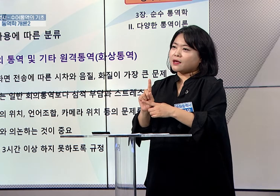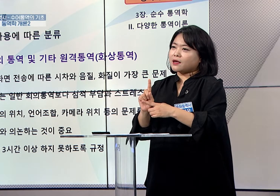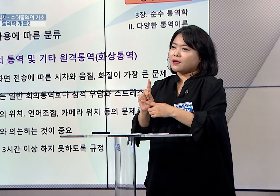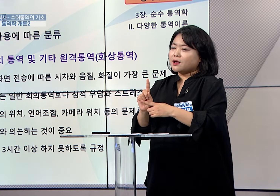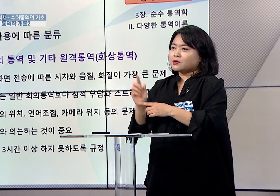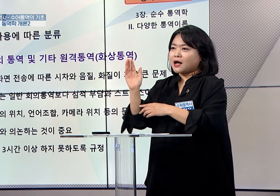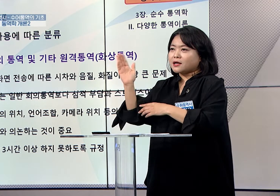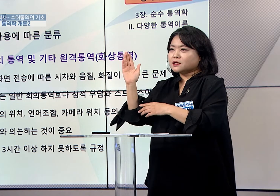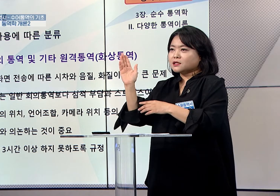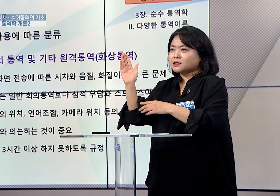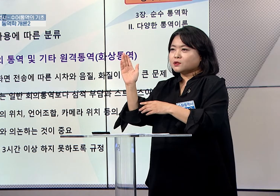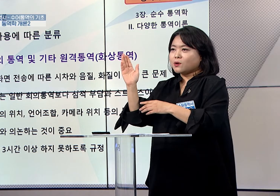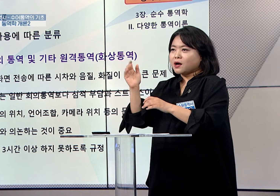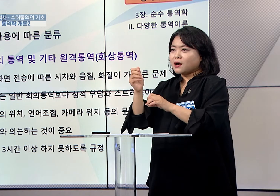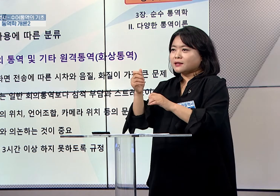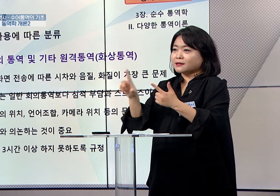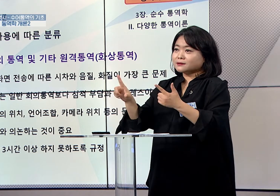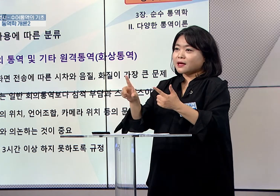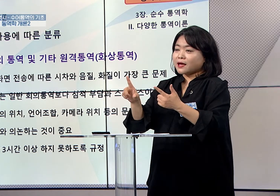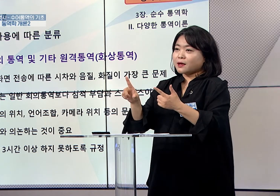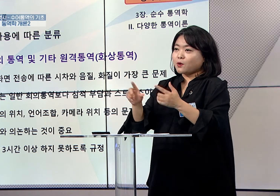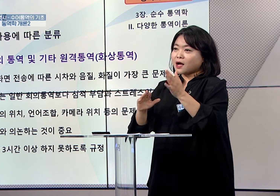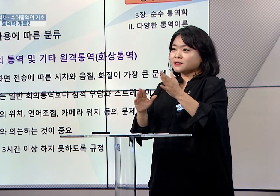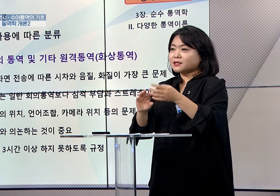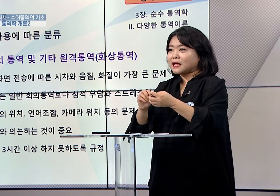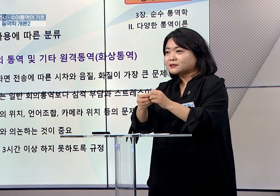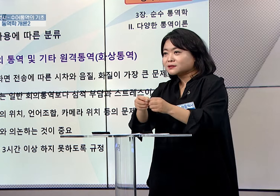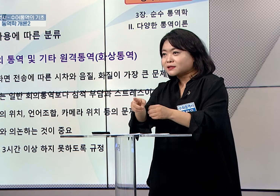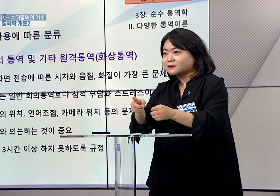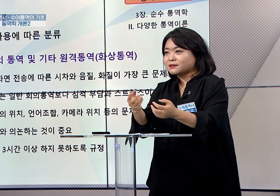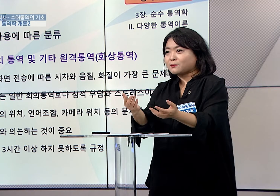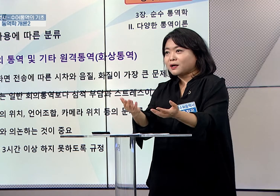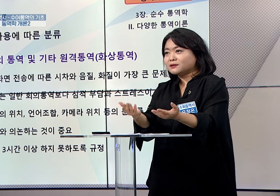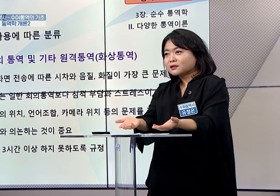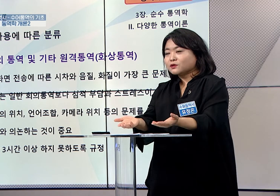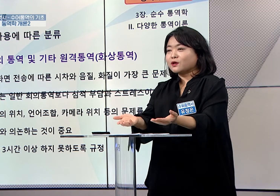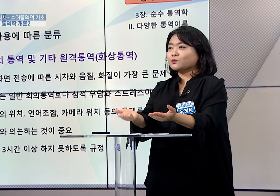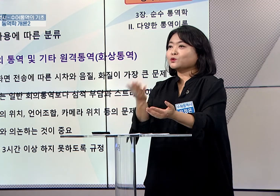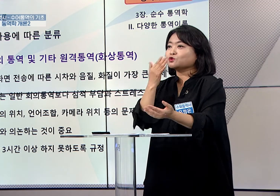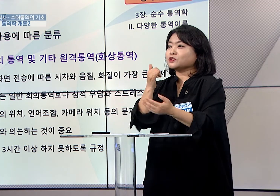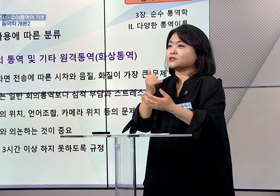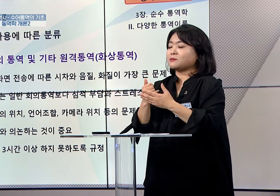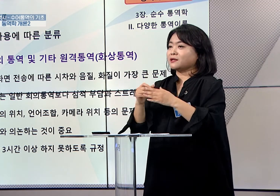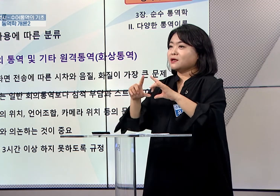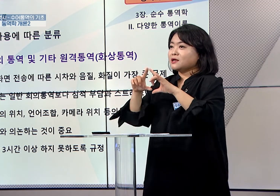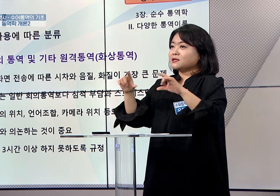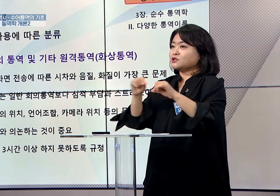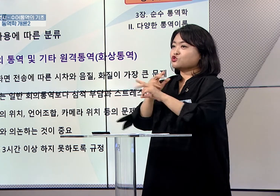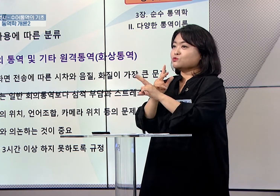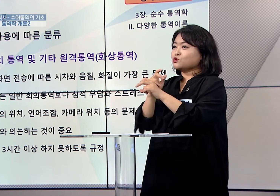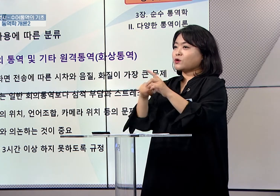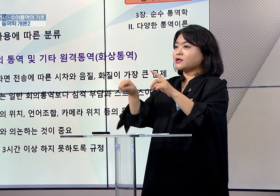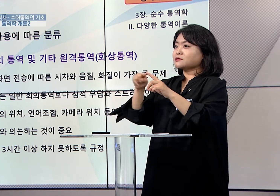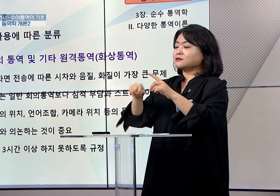강의와 다르게 학생이 딴짓을 할 때 잠깐 내려놓을 수도 있지만 이 줌 소개에서는